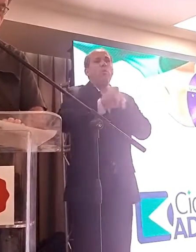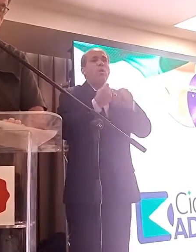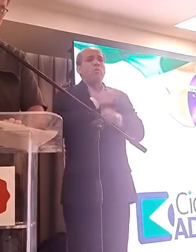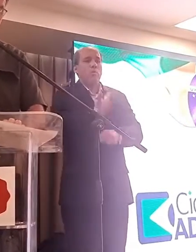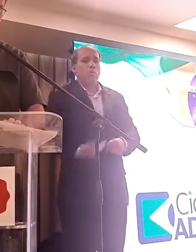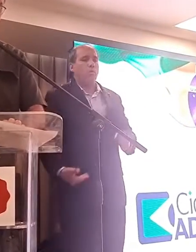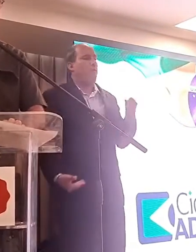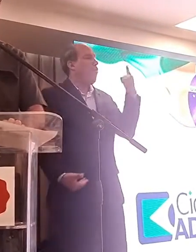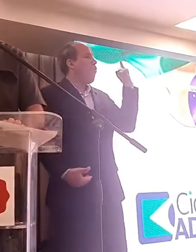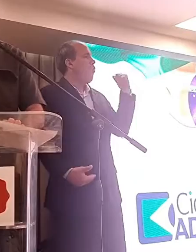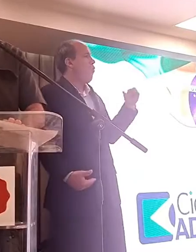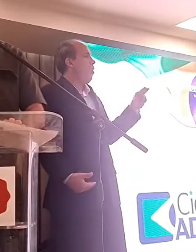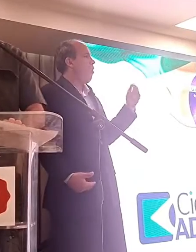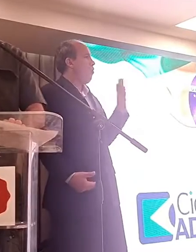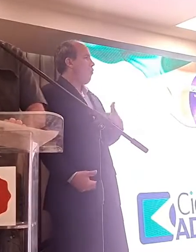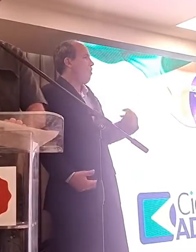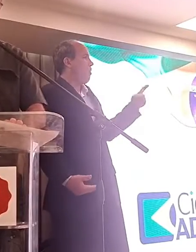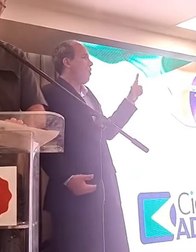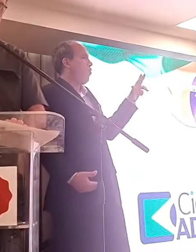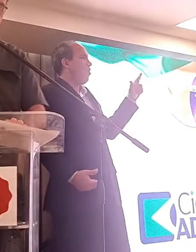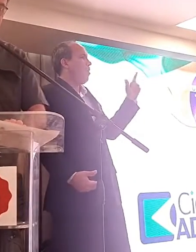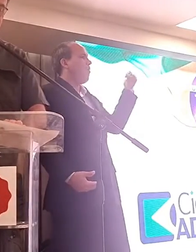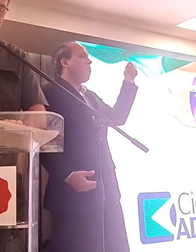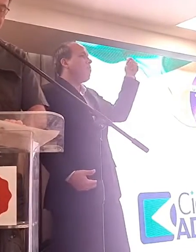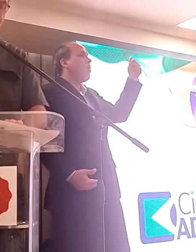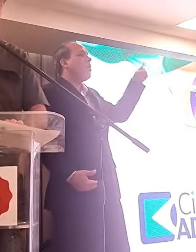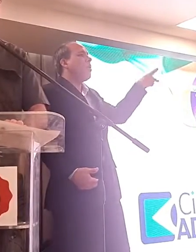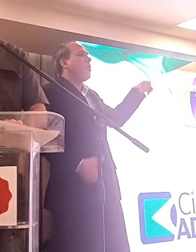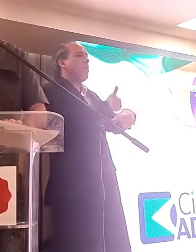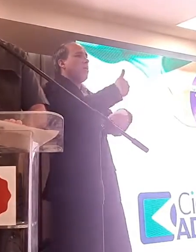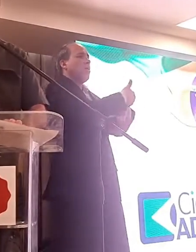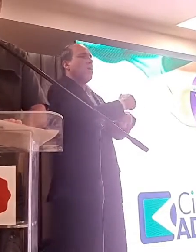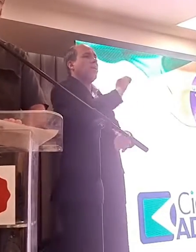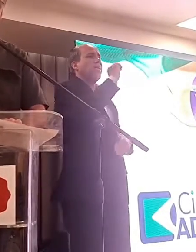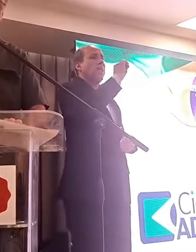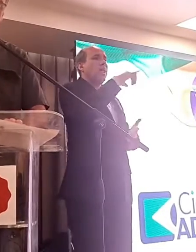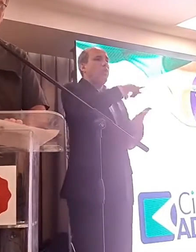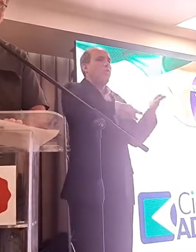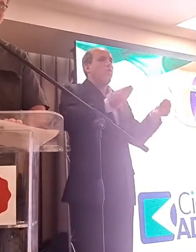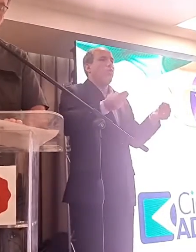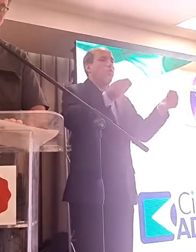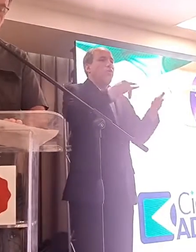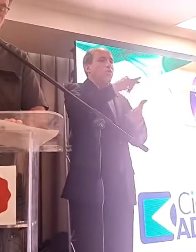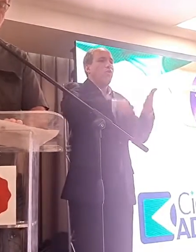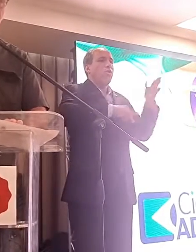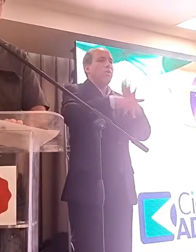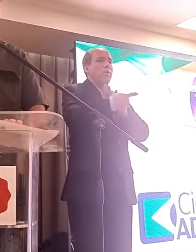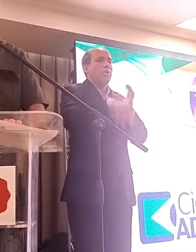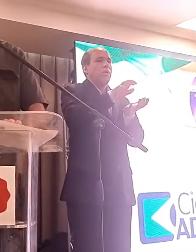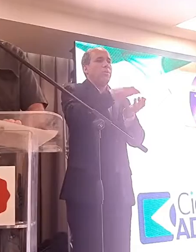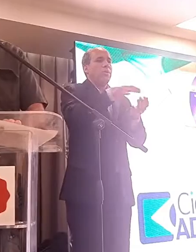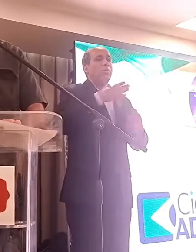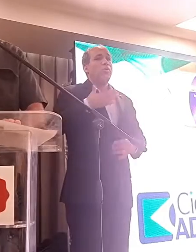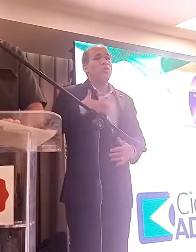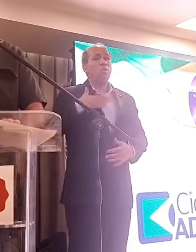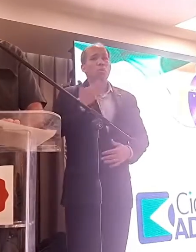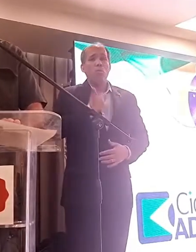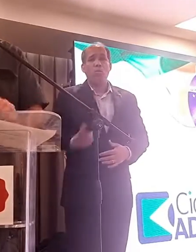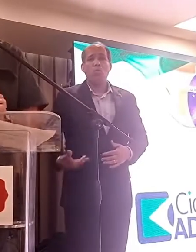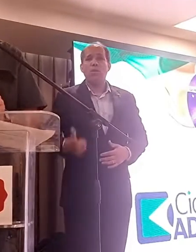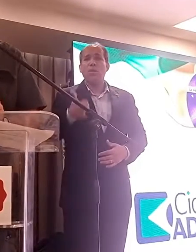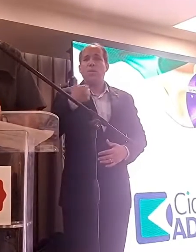Lula. Primeiro mandato de Lula, zero titulações em Pernambuco. No nosso governo, 17